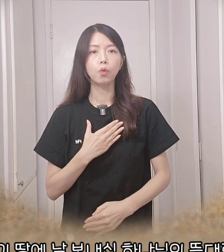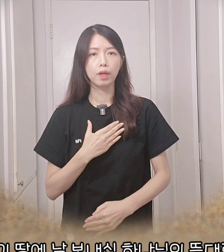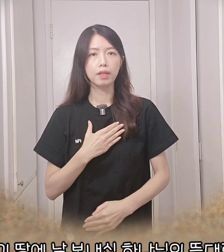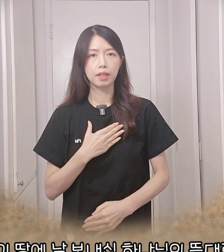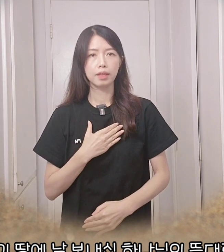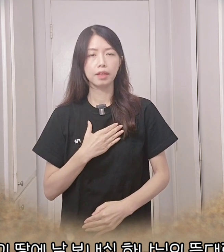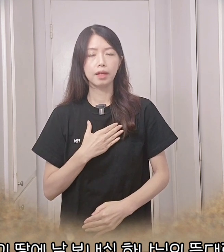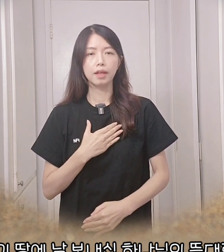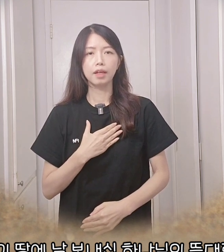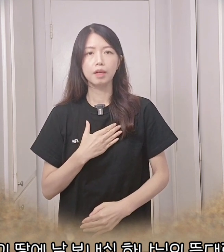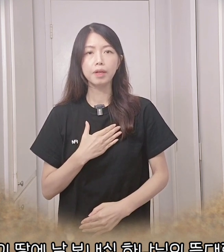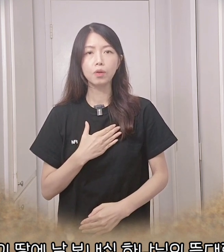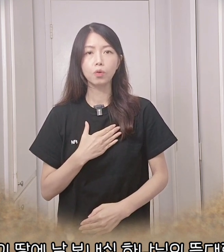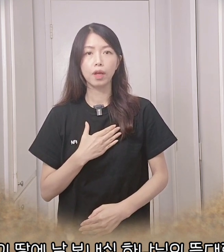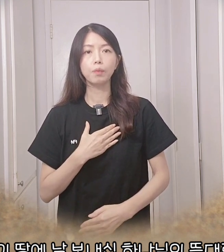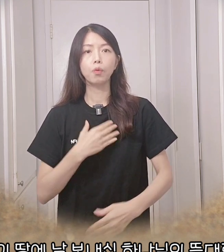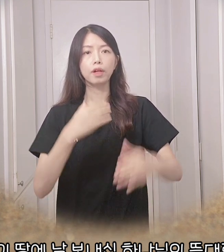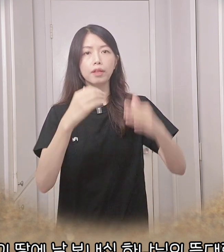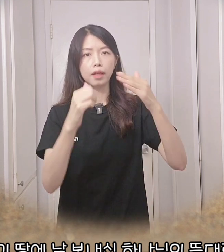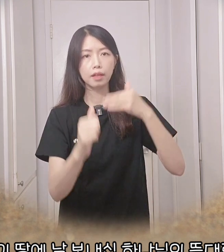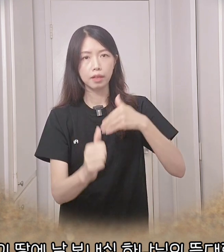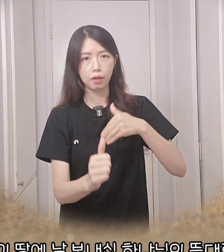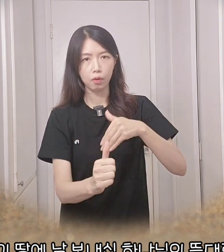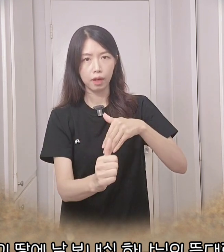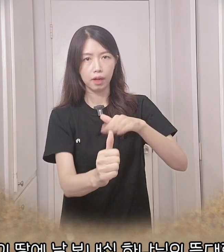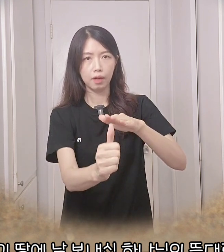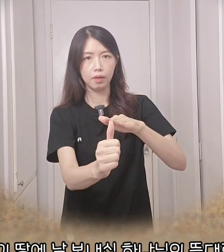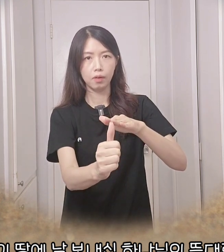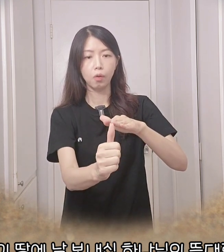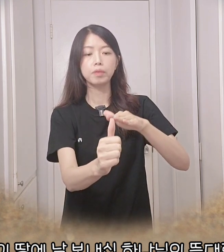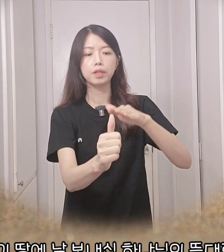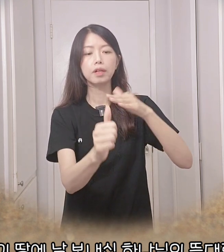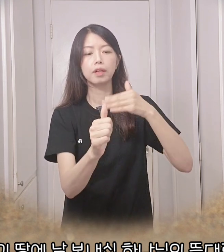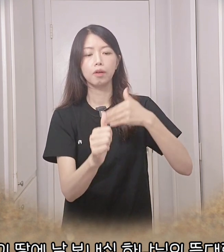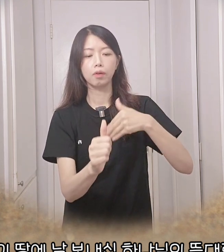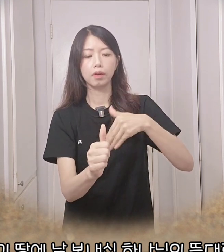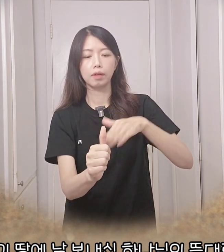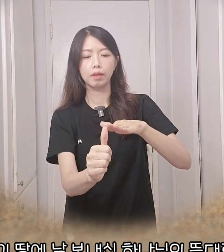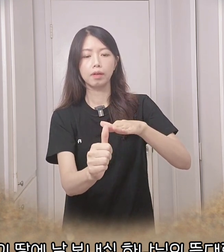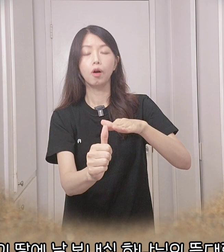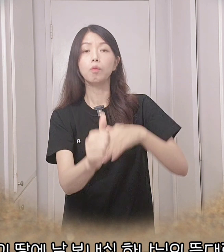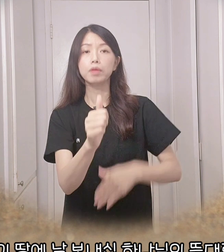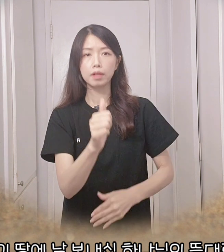날 보내신. 일반적으로 내가 보낼 때는 이렇게 엄지를